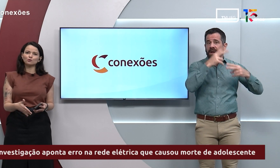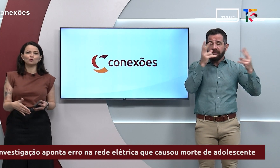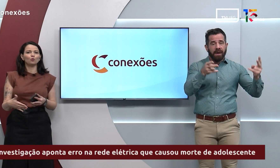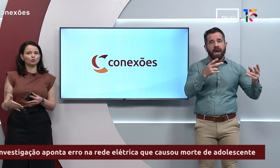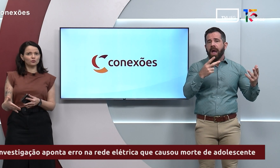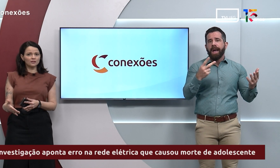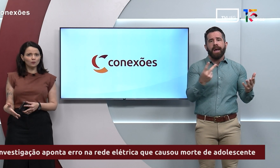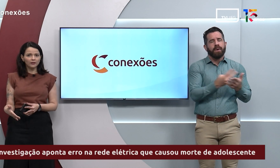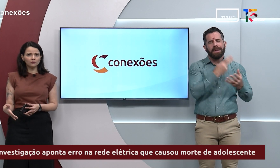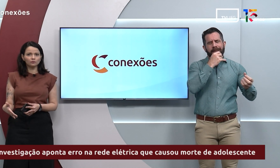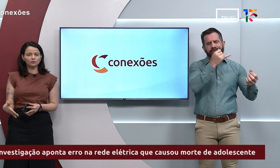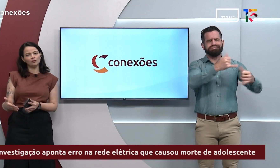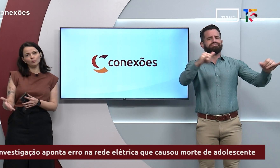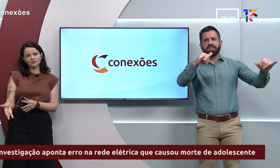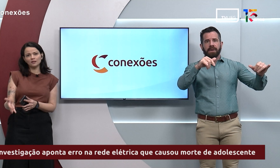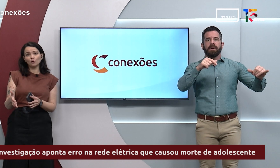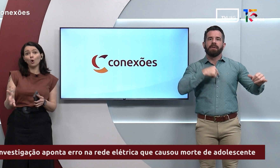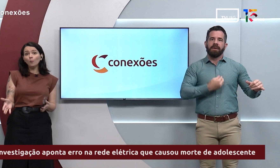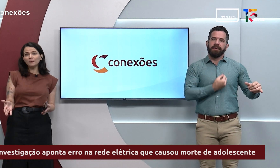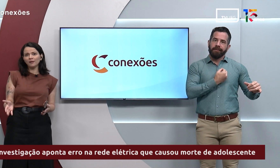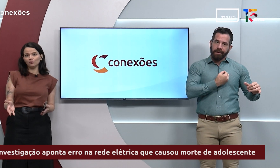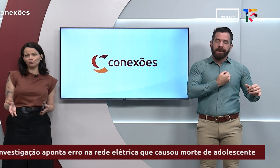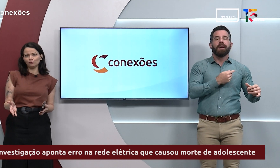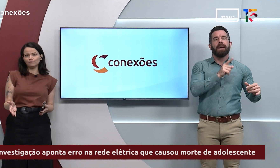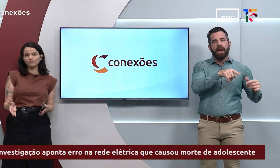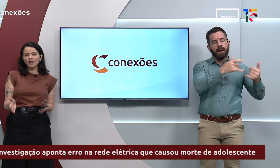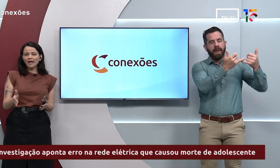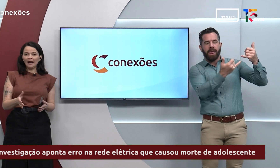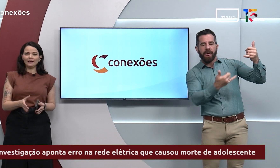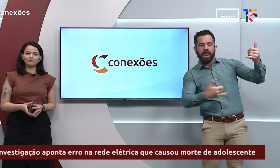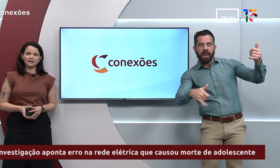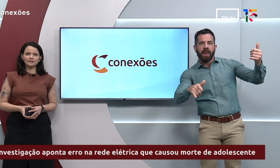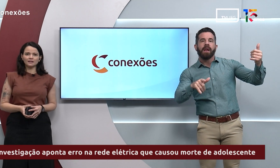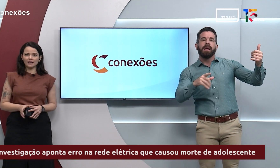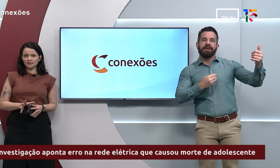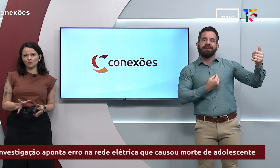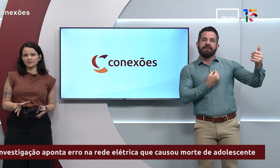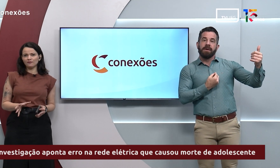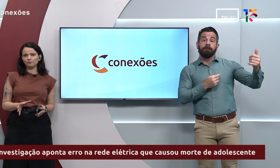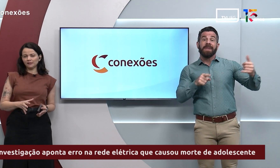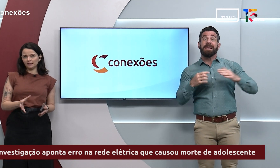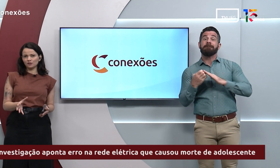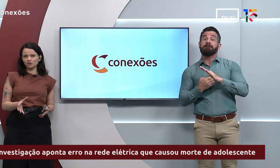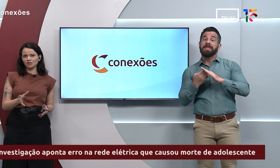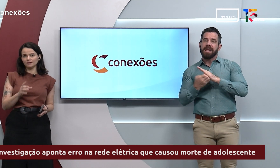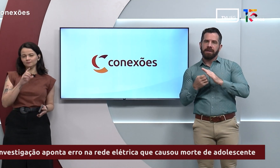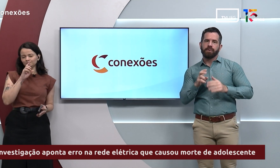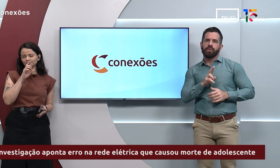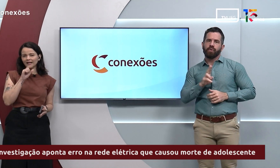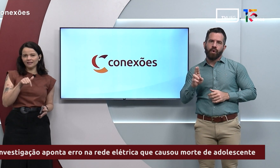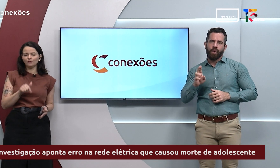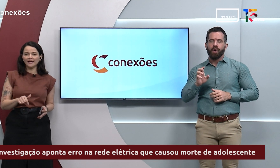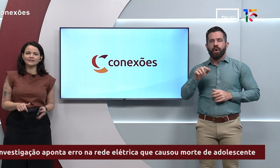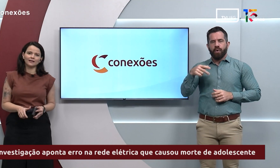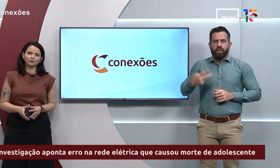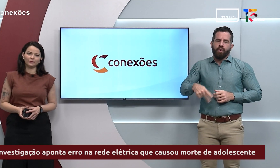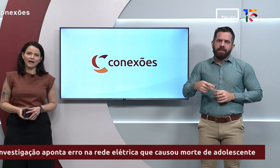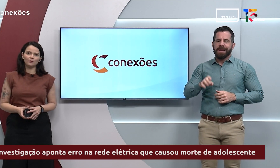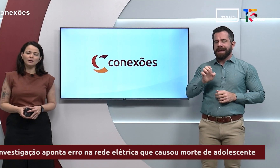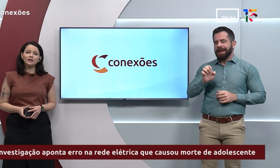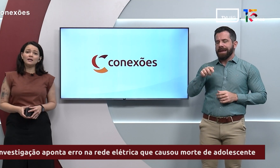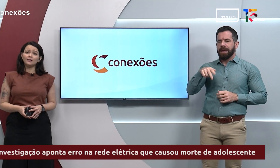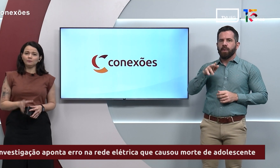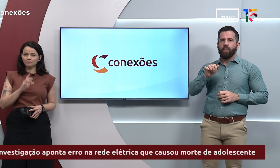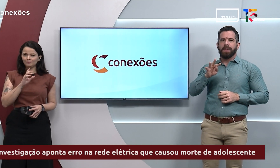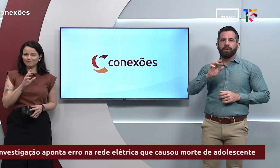isso causou o curto-circuito e o posterior rompimento. A empresa, responsável pela energia aqui em Goiás, a